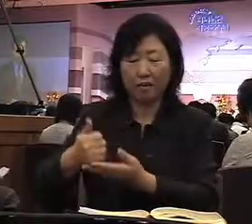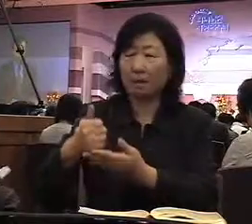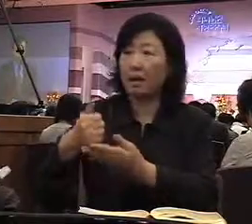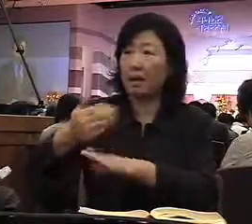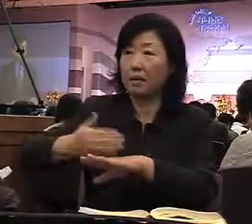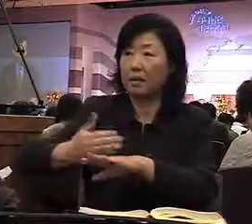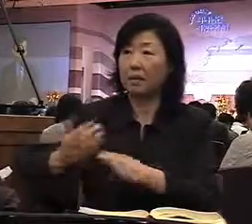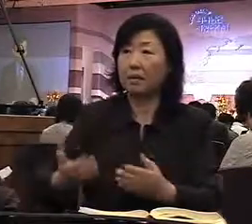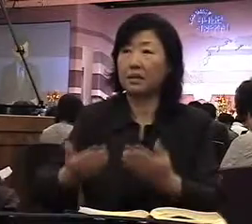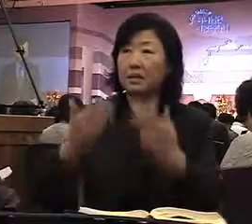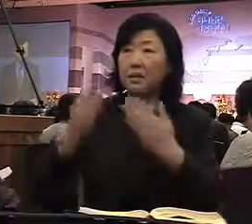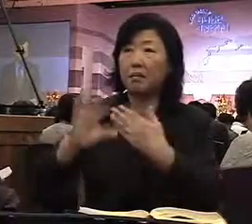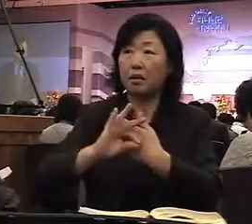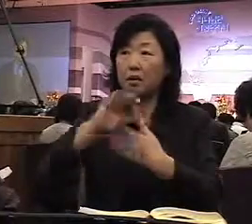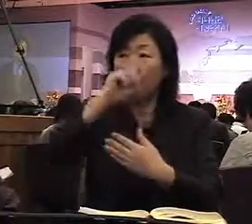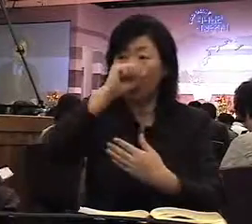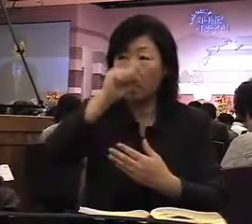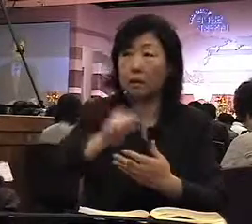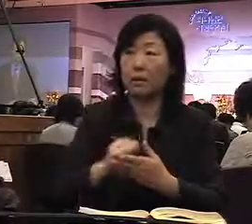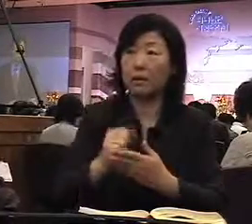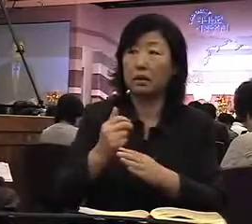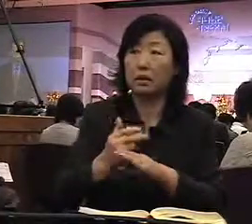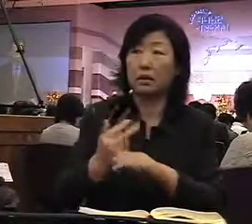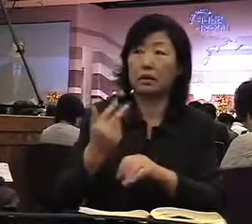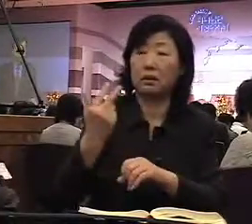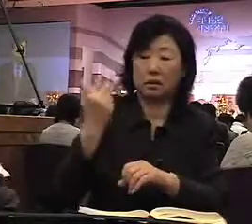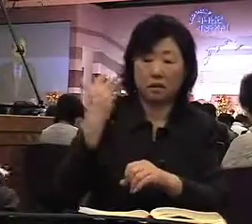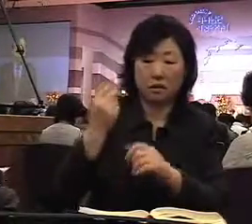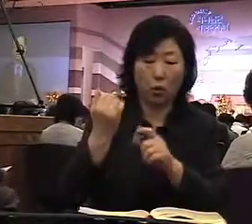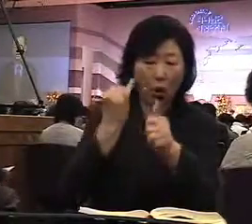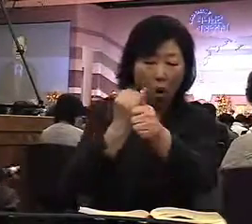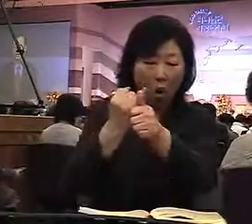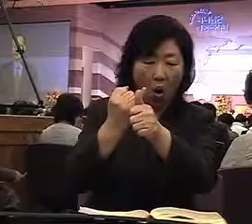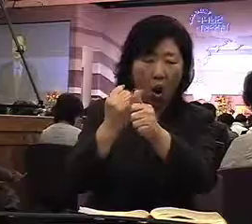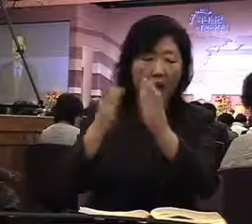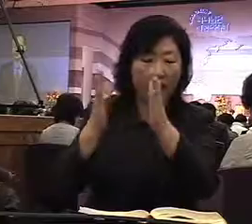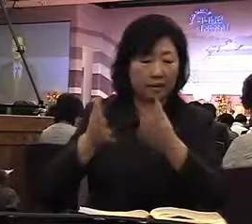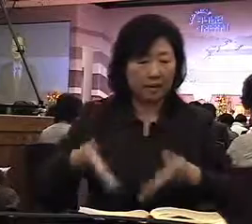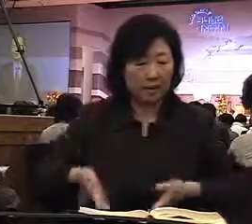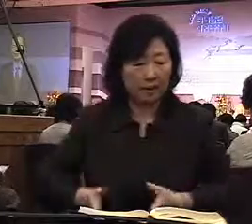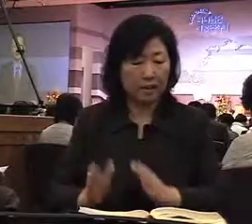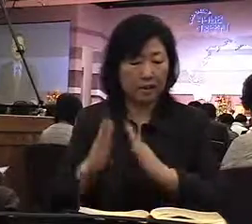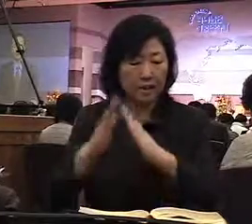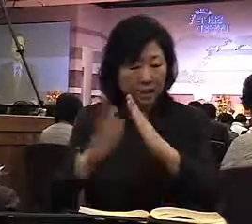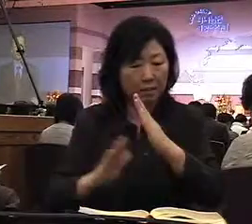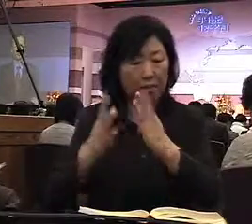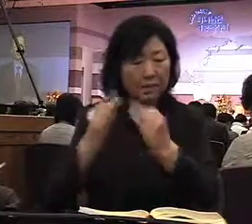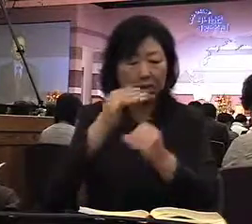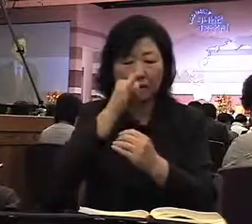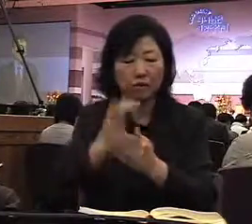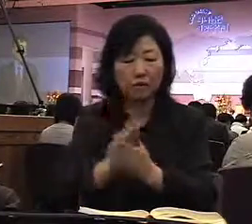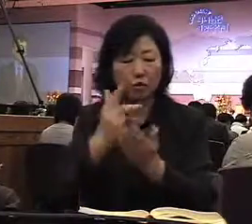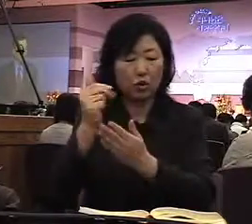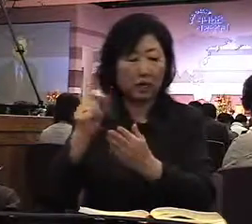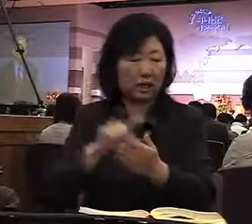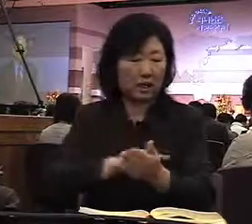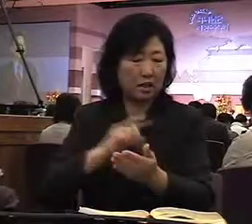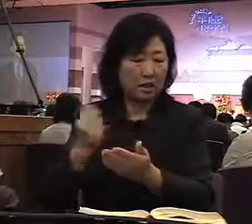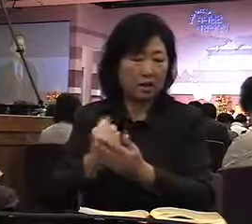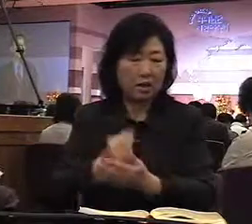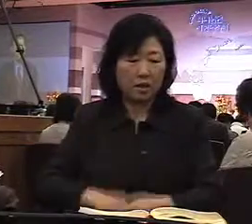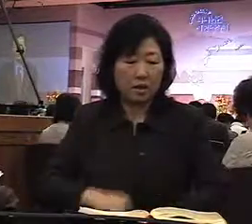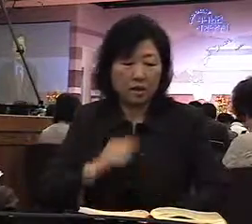감사드렸으면 좋겠습니다. 지난주에도 결혼한 가정, 출산한 가정들이 많이 있습니다. 주님의 이름으로